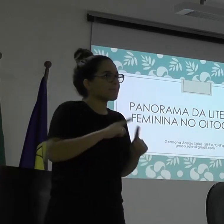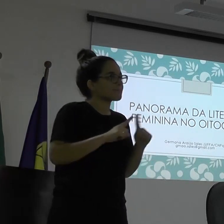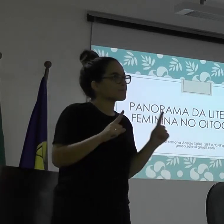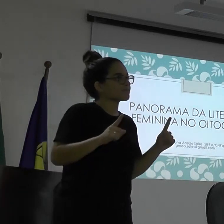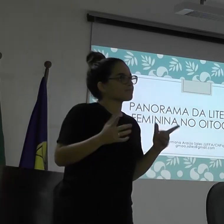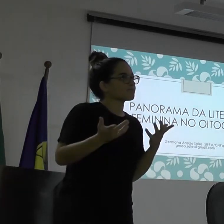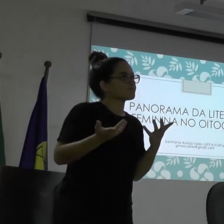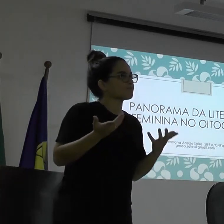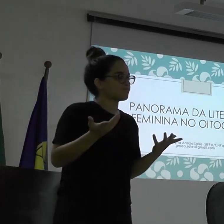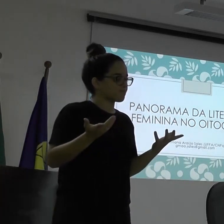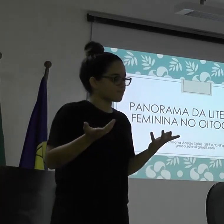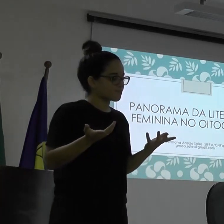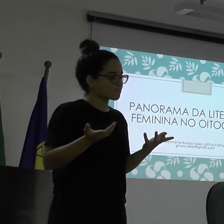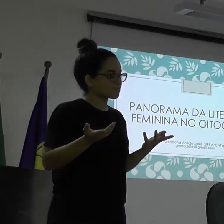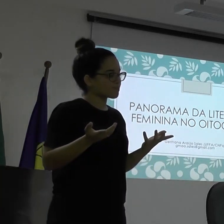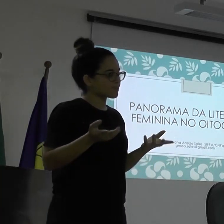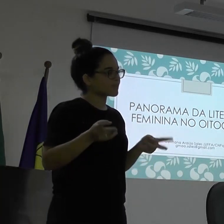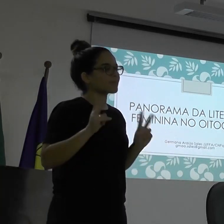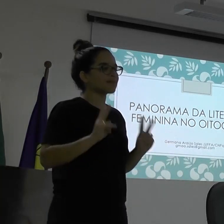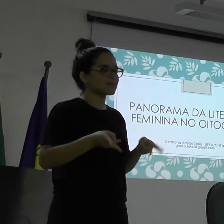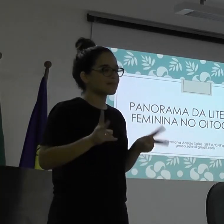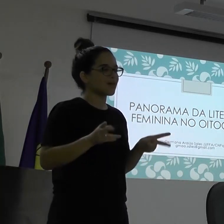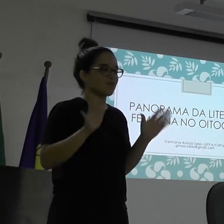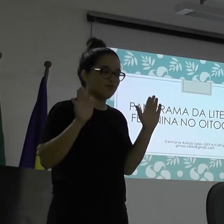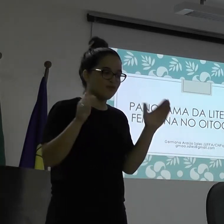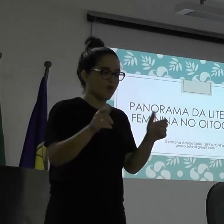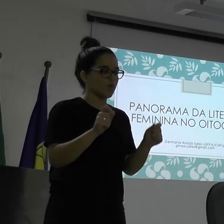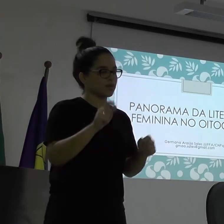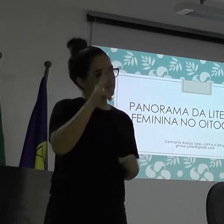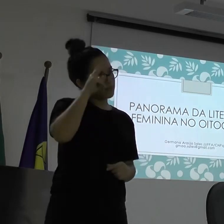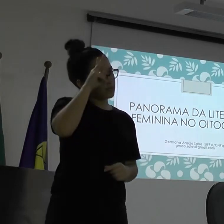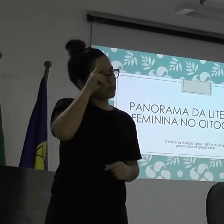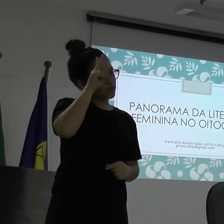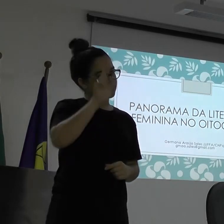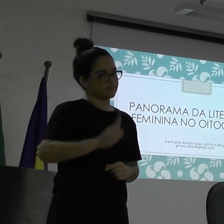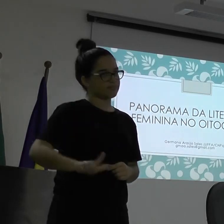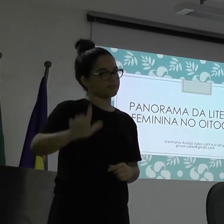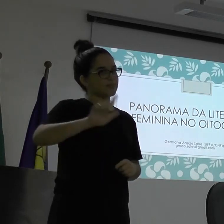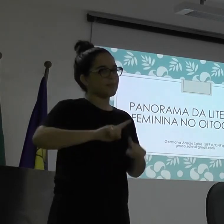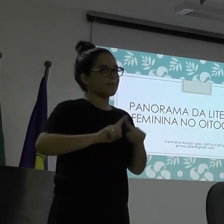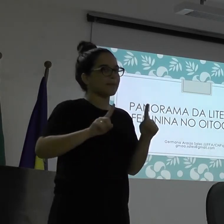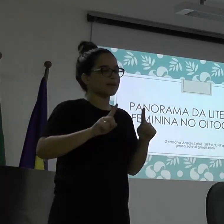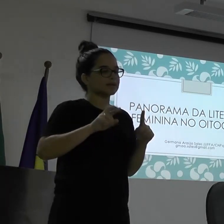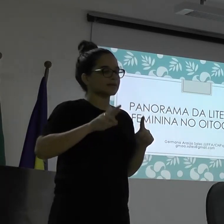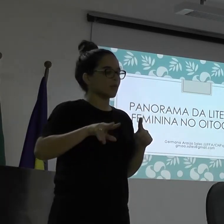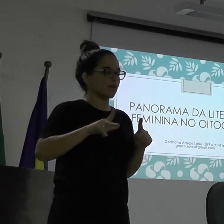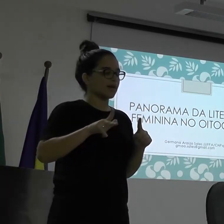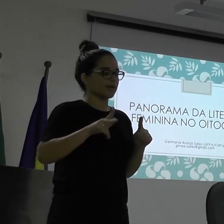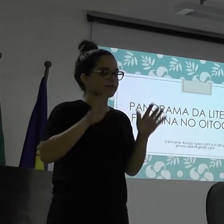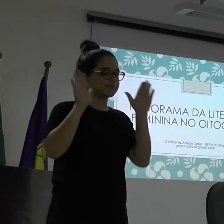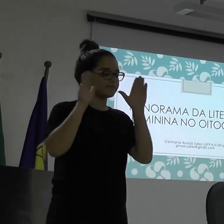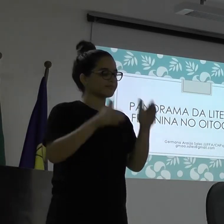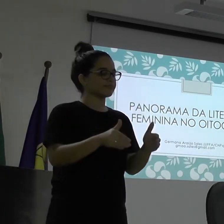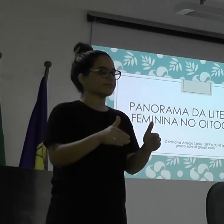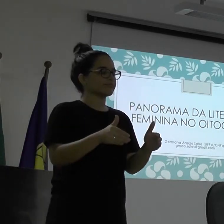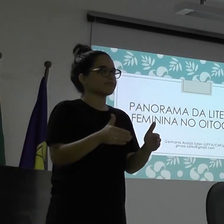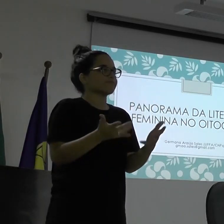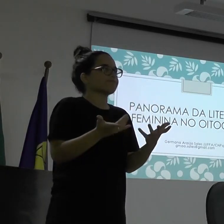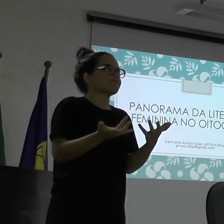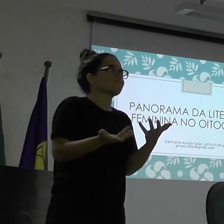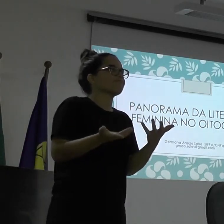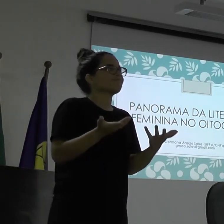assim, sempre voltados para a história da literatura, mas não com esse viés de... Quer